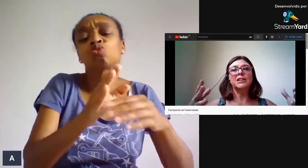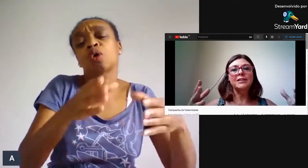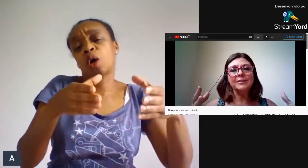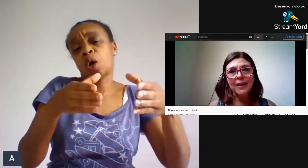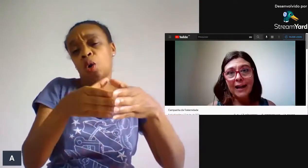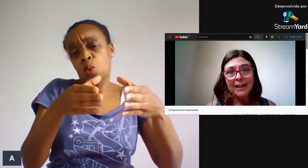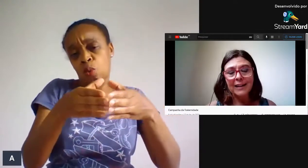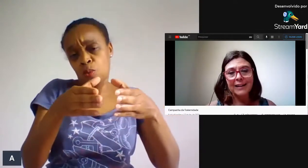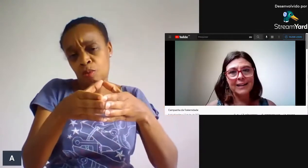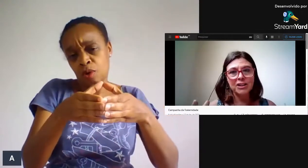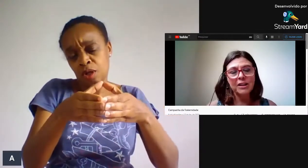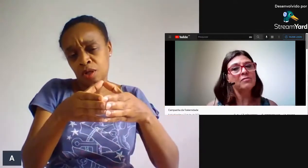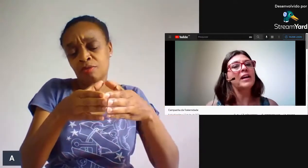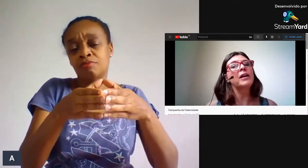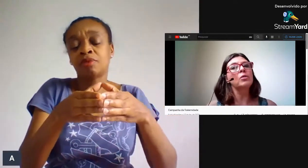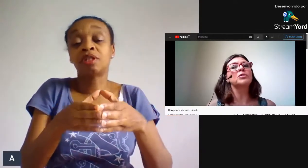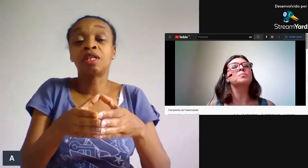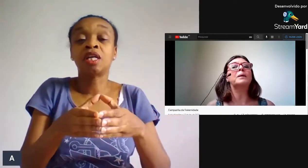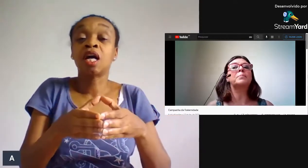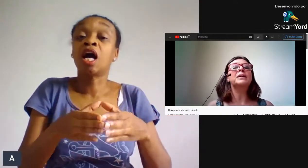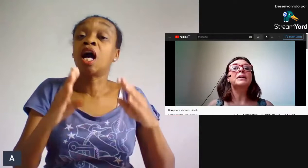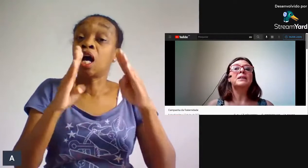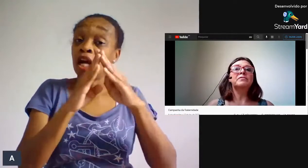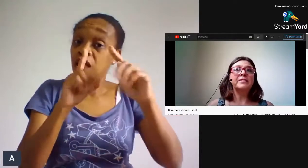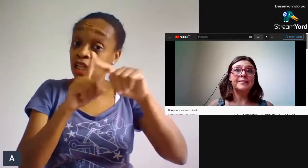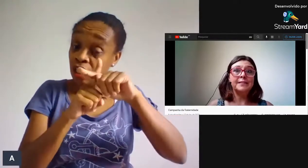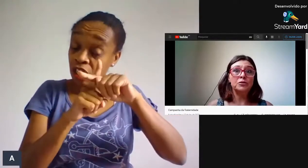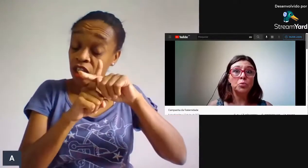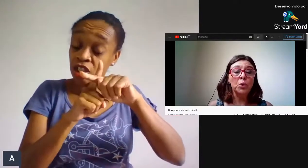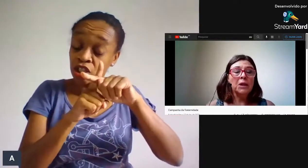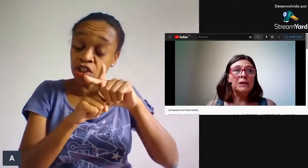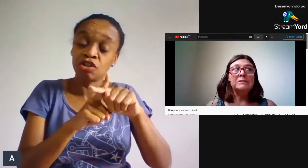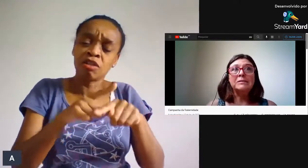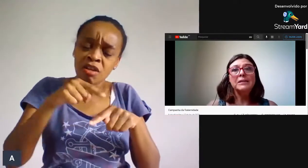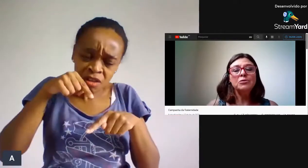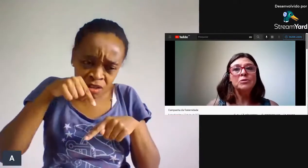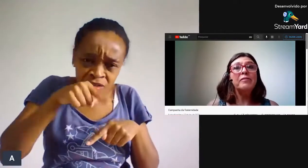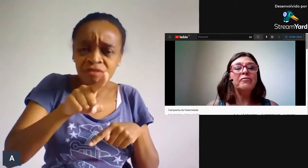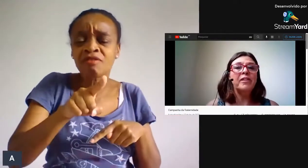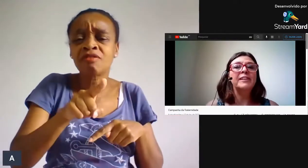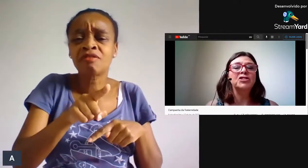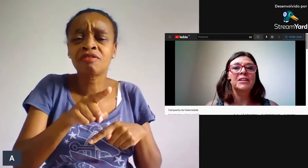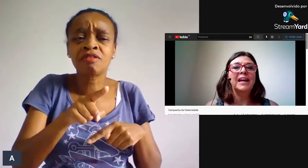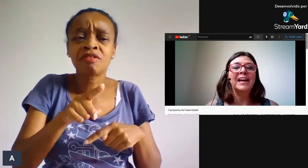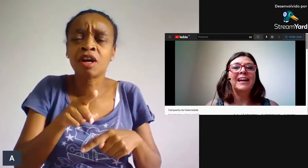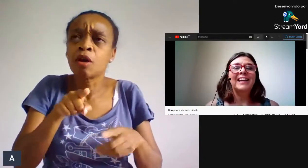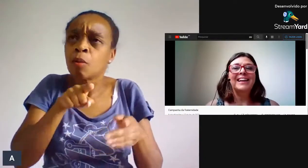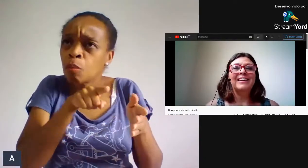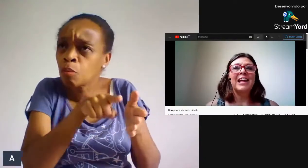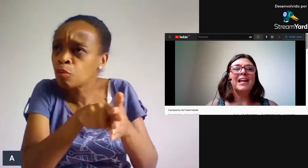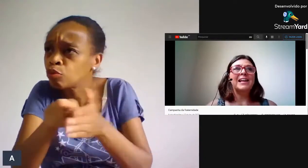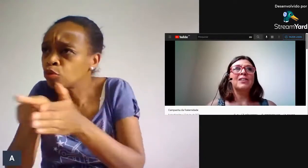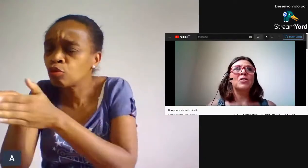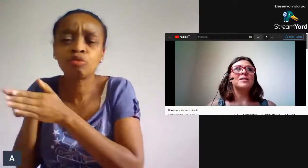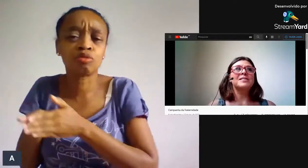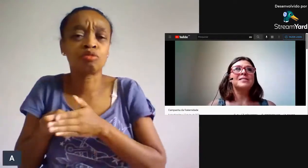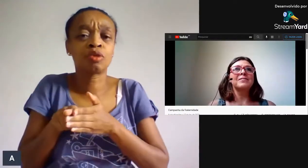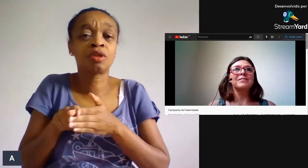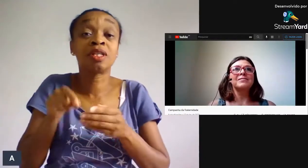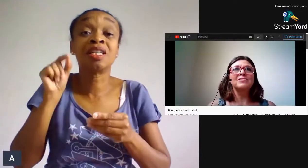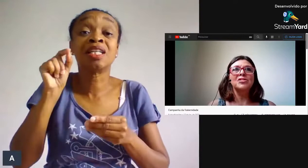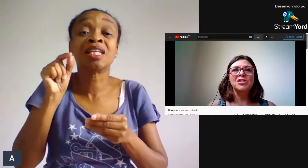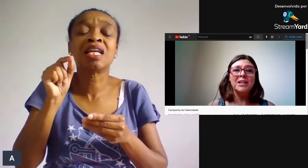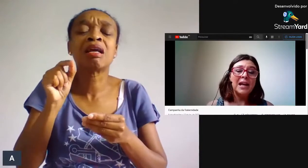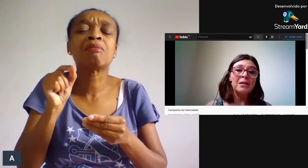aquela igreja que sai, aquela igreja que vai, que hoje o Papa Francisco tanto defende, né? Que